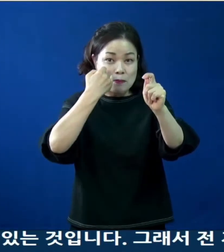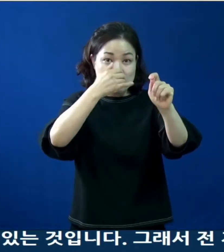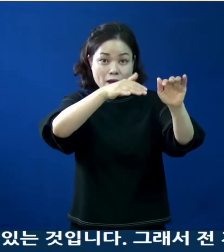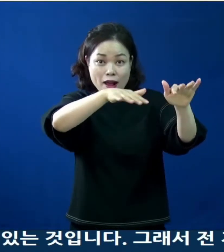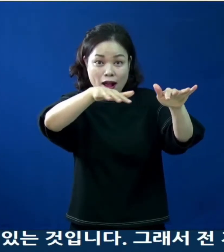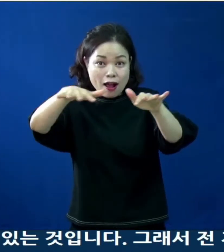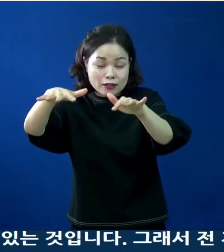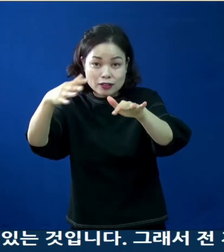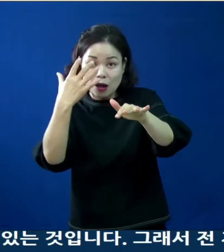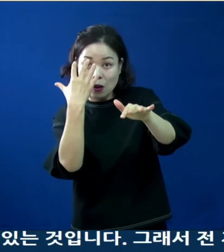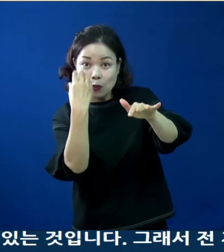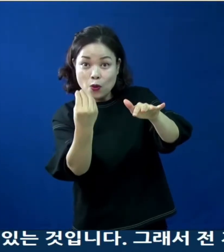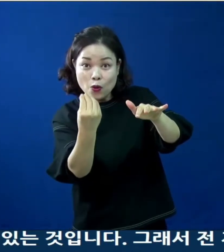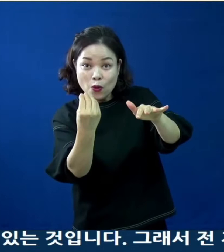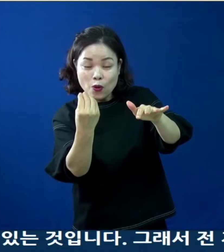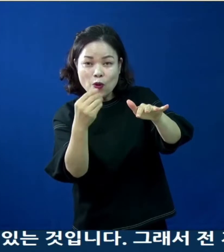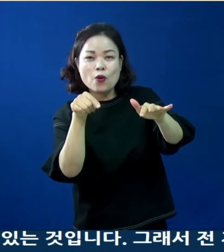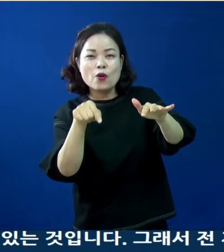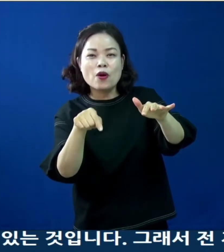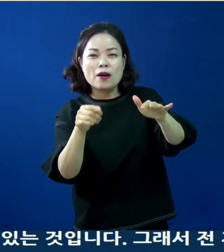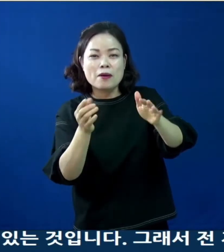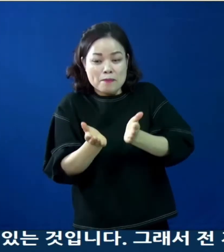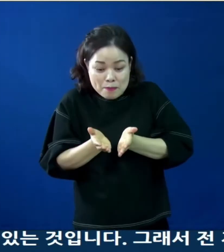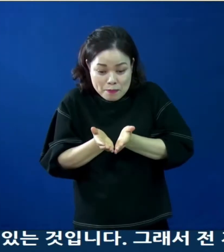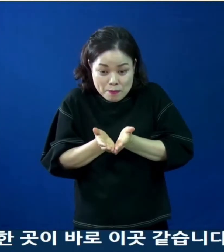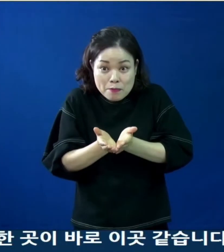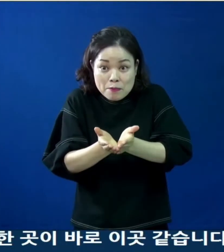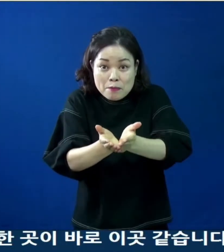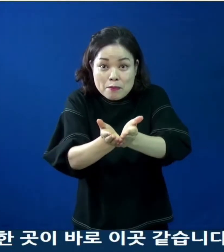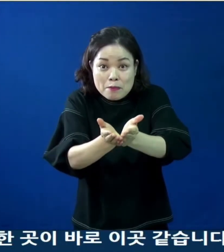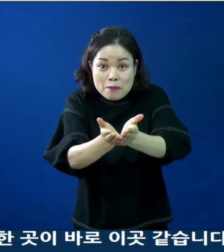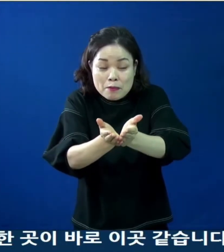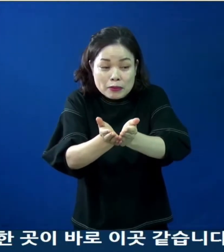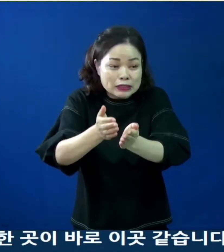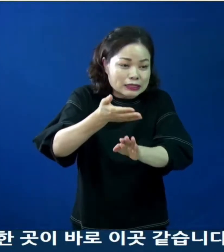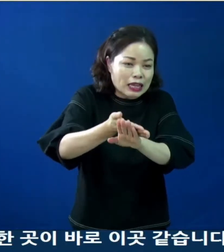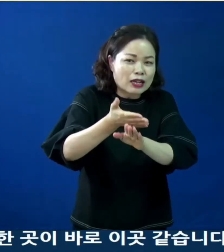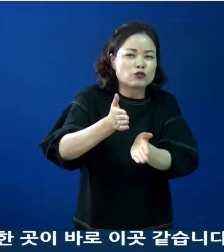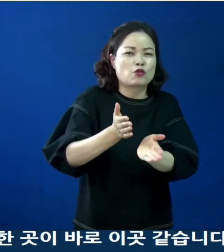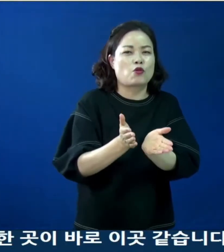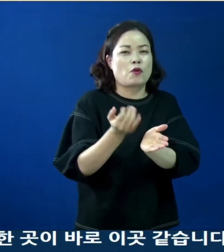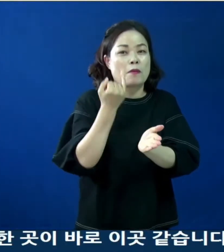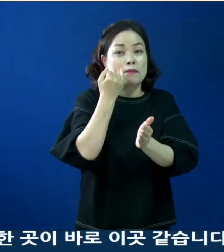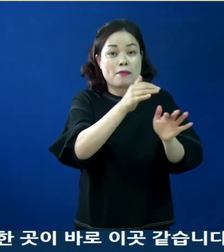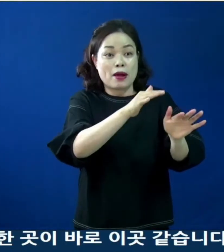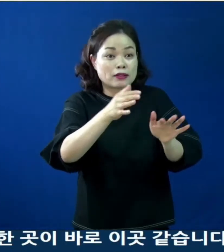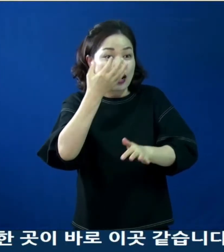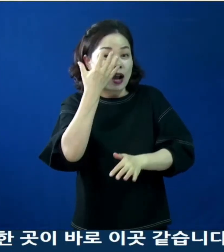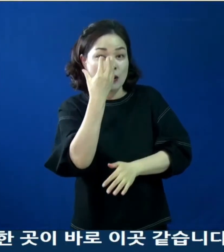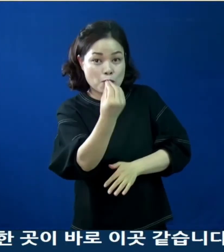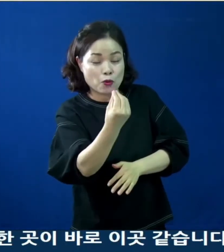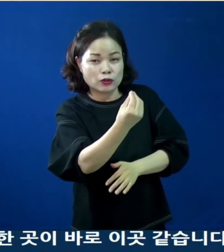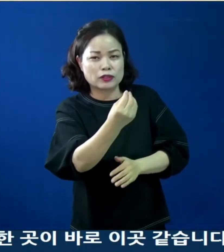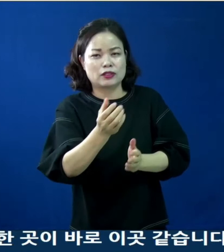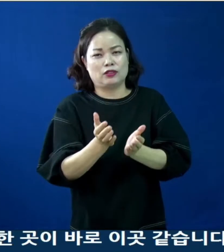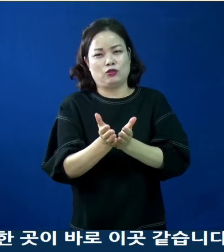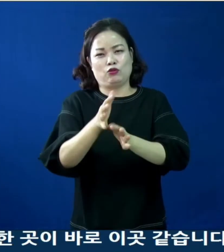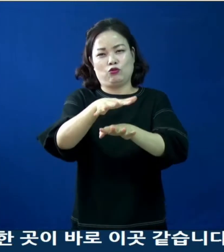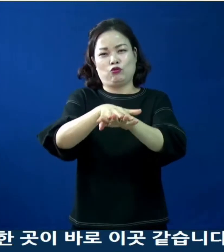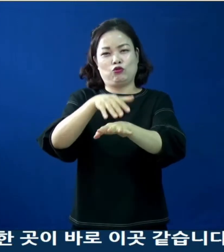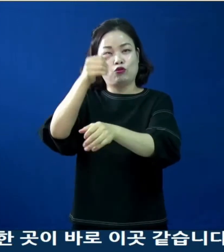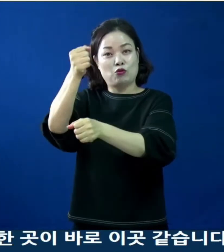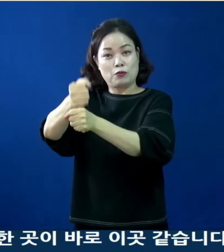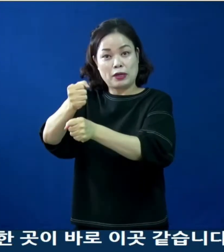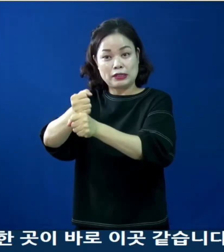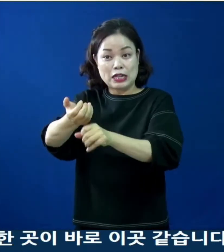보이죠? 그죠? 그럼 이 배가 다 지나가면 다른 쪽 바다로 나오겠죠? 이런 구조로 되어 있다는 겁니다.